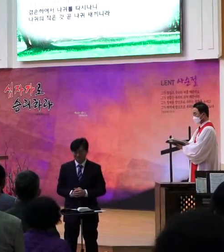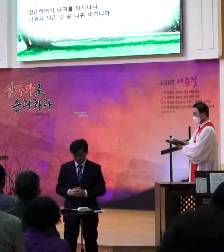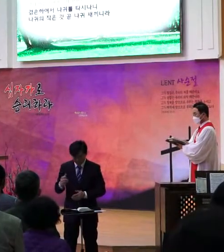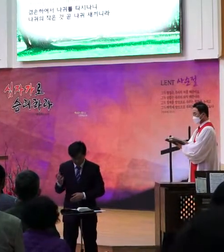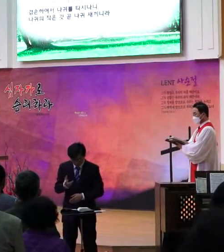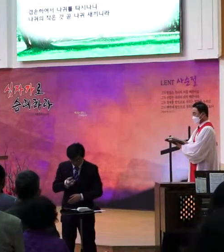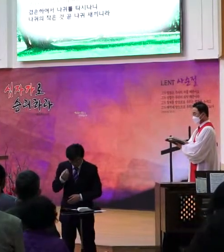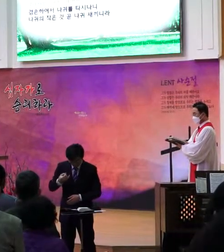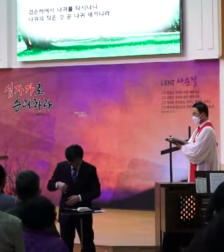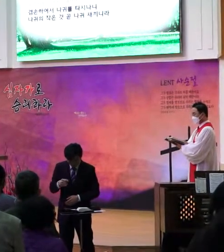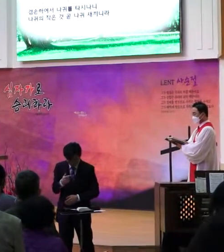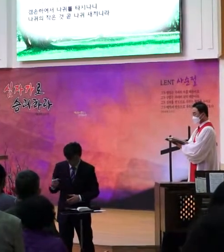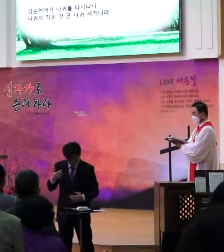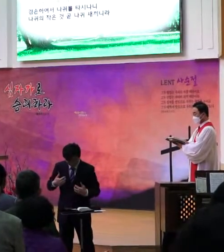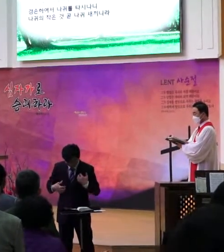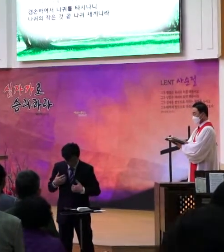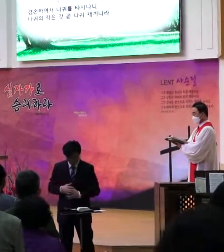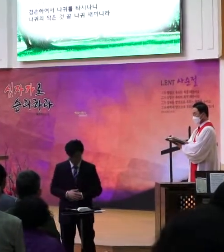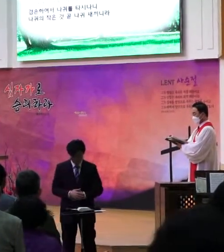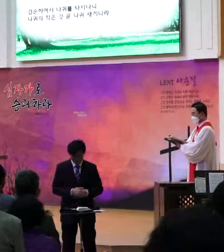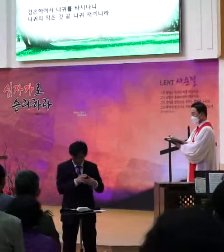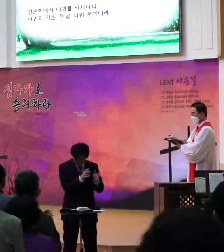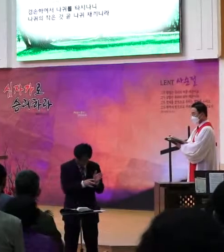시온에 따라 크게 기뻐할지어다.